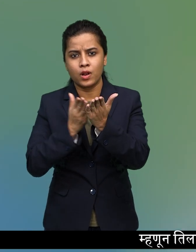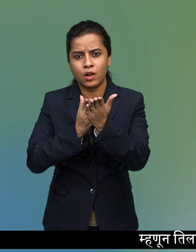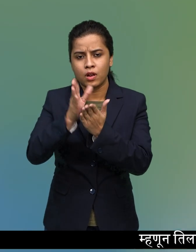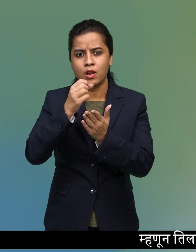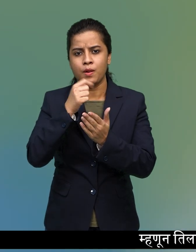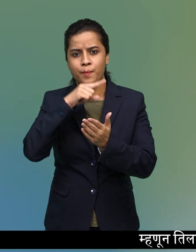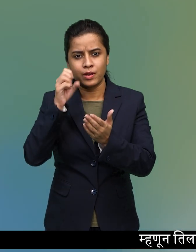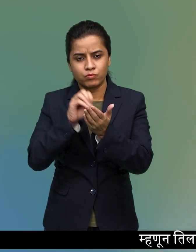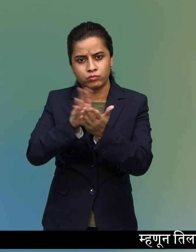म्हणतात.